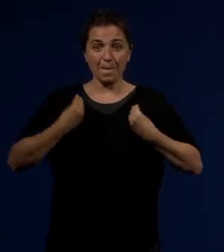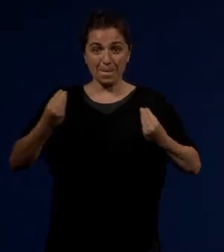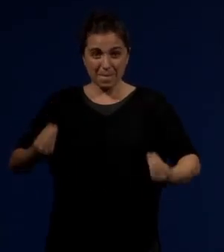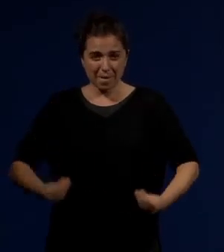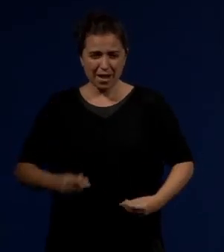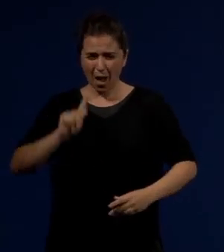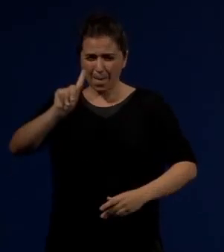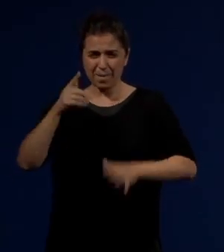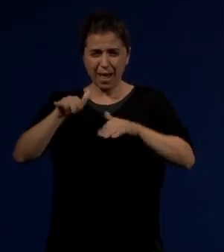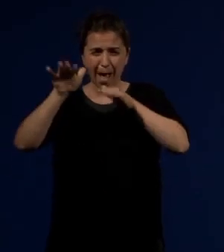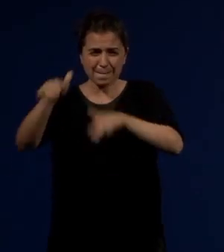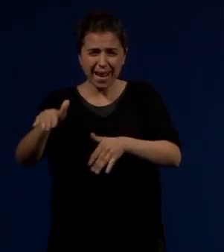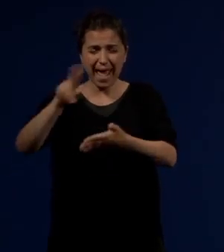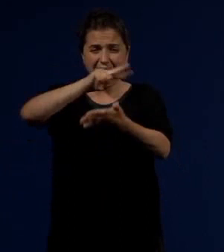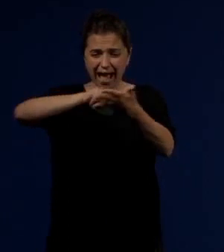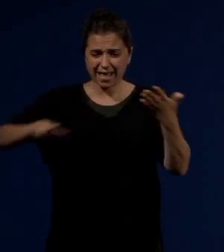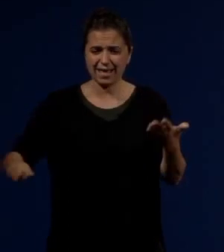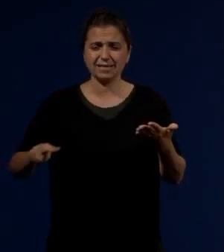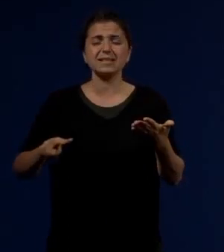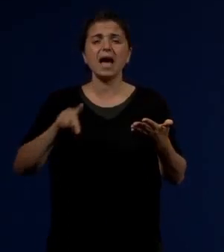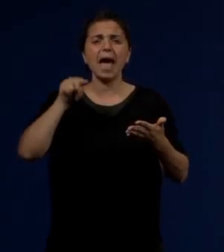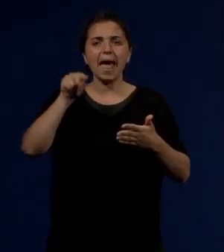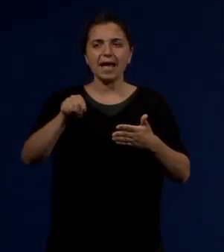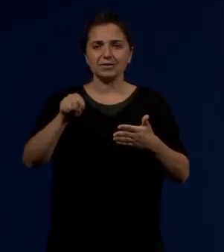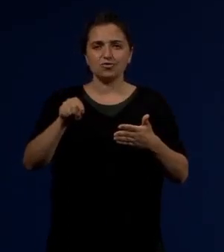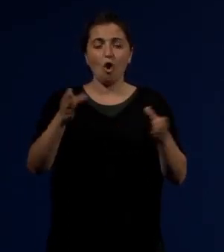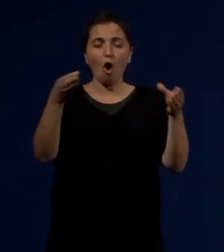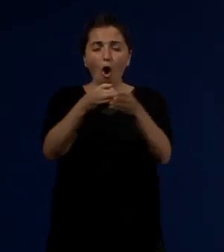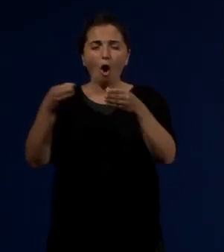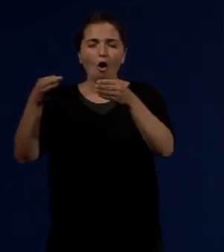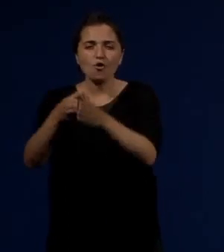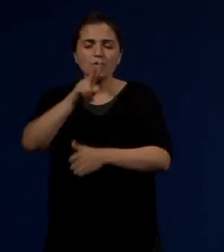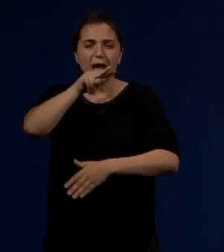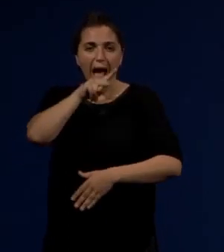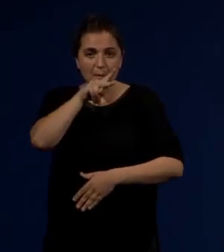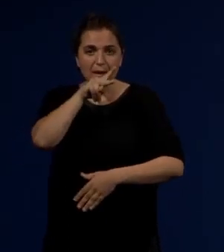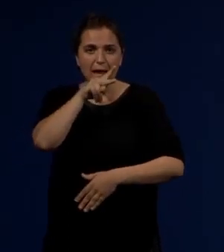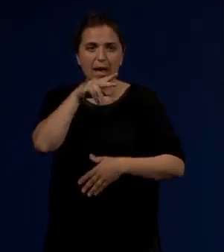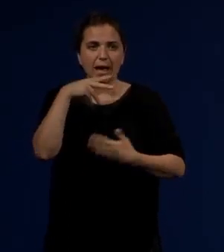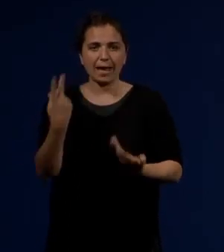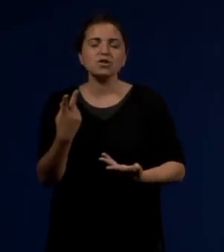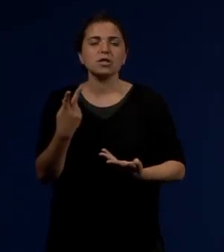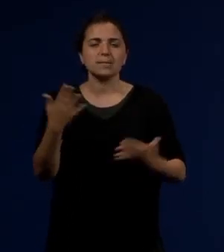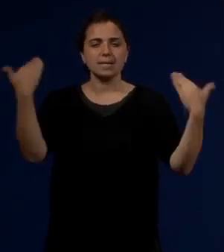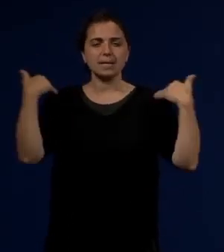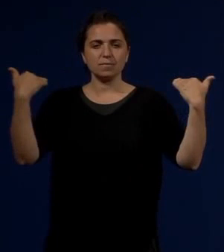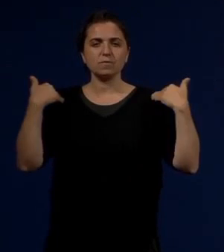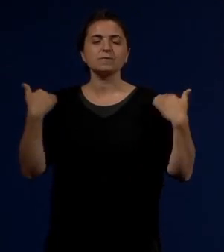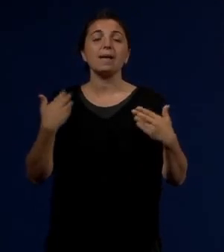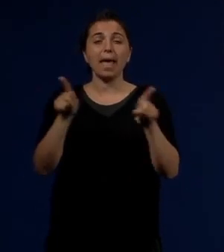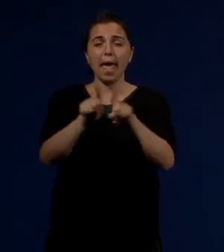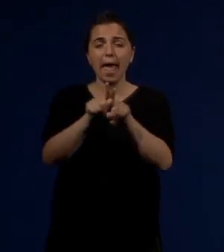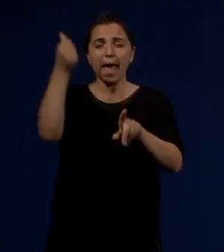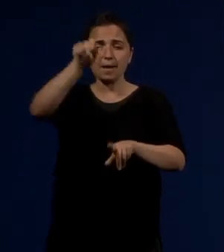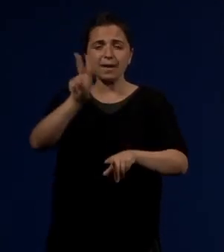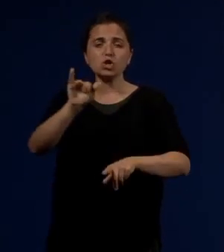marea galeguista constituíse nas Irmandades da Fala para declarar, comandada polos irmáns Vilar Ponte, que